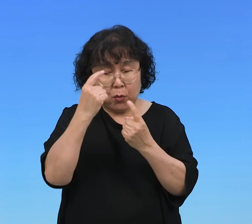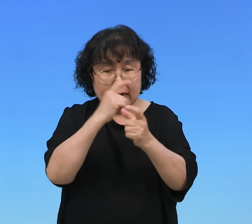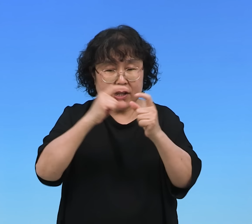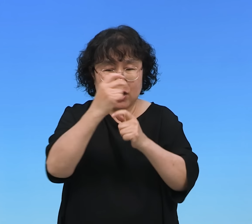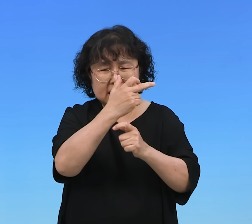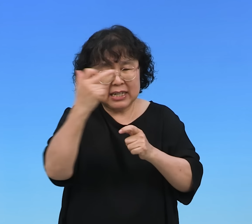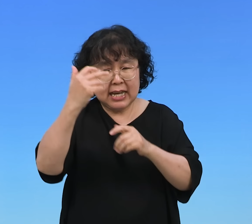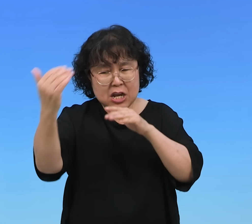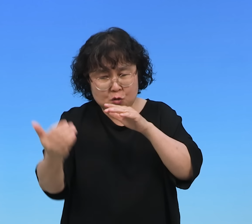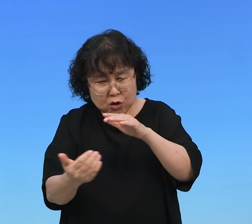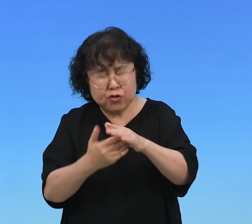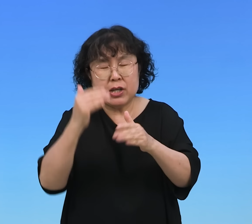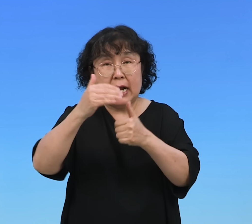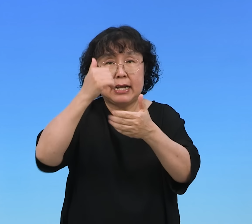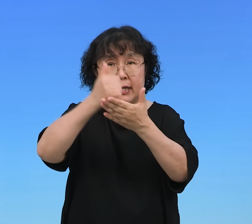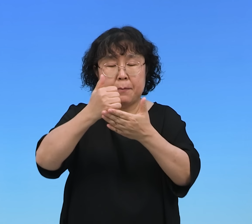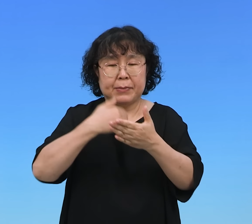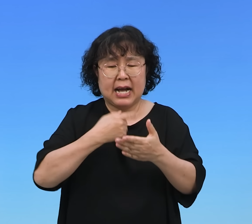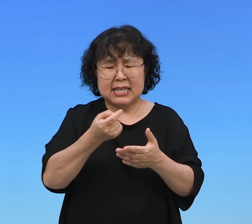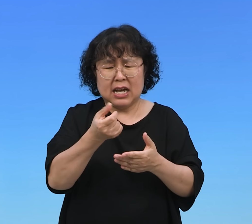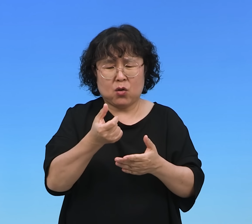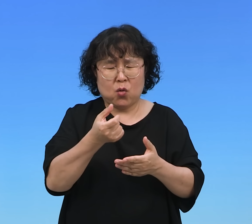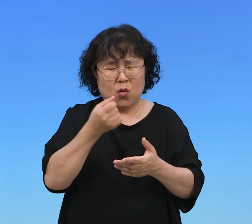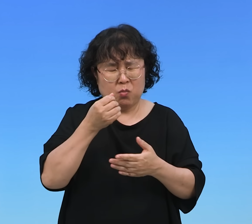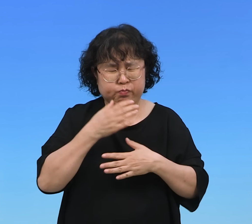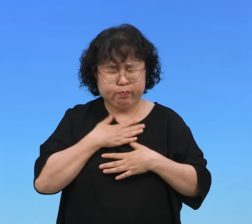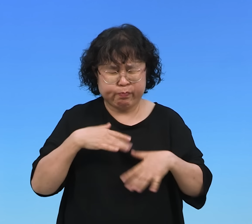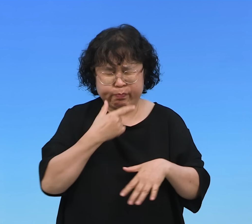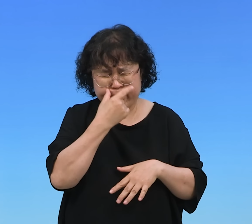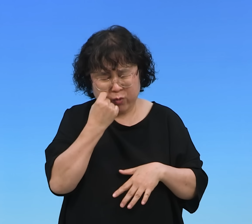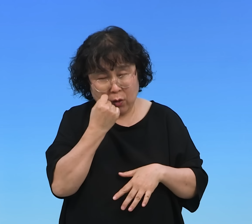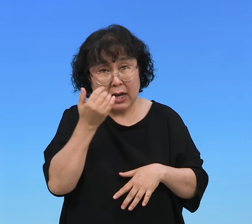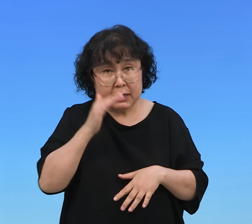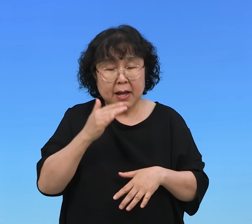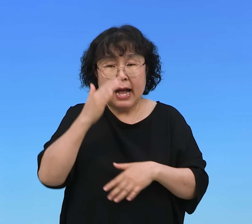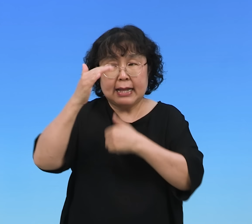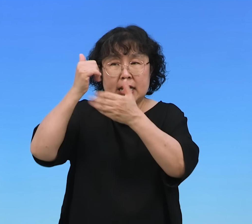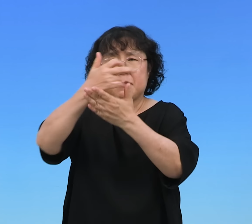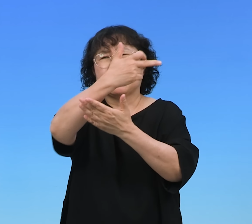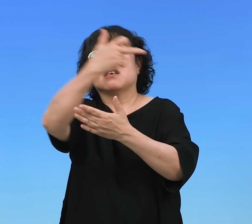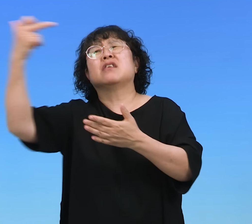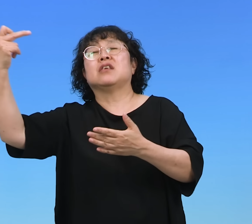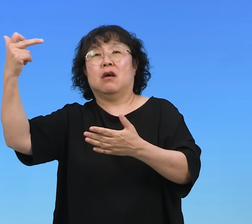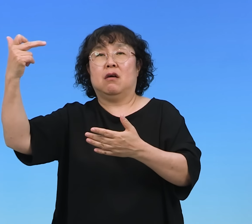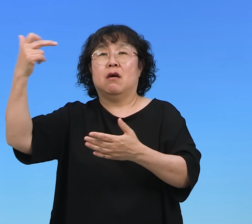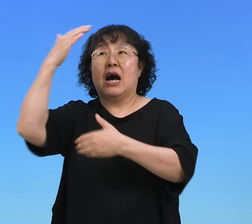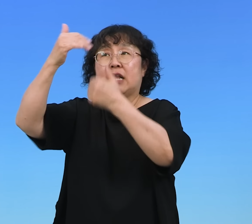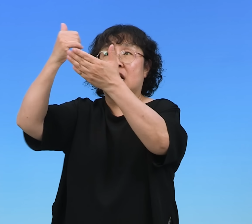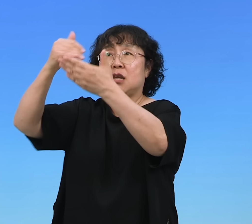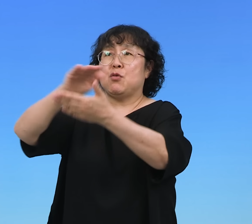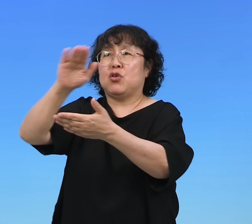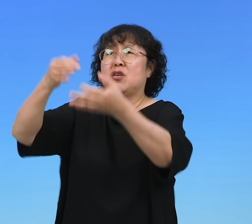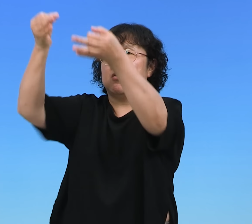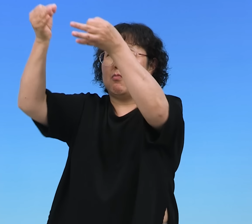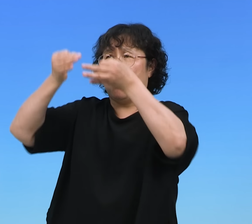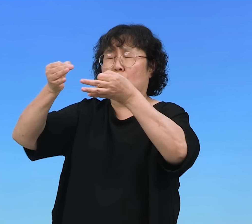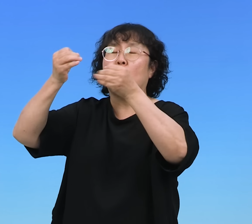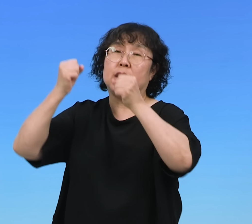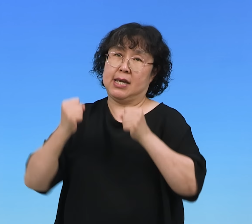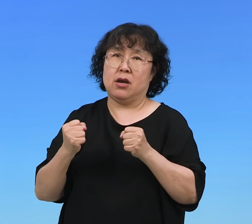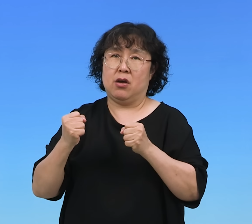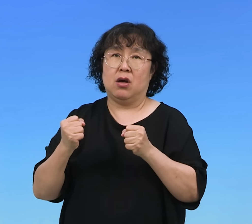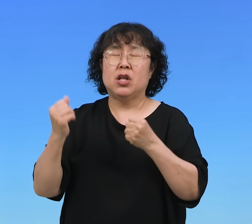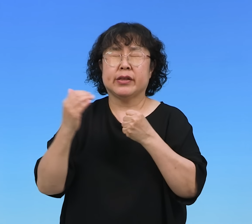주실 그 하나님. 나는 작고 연약하지만 우리 하나님은 크신 하나님. 그 하나님이 우리를 주목하고 계세요. 우리